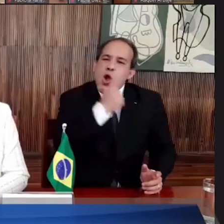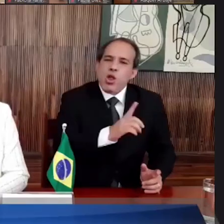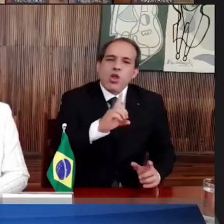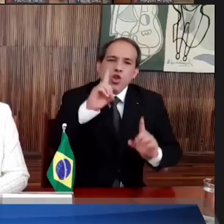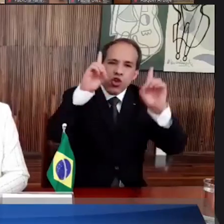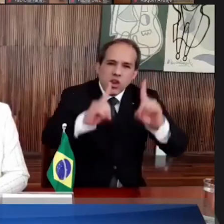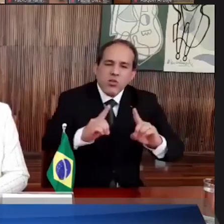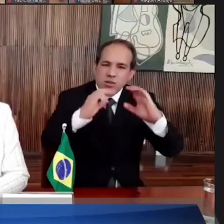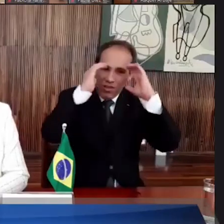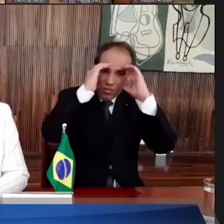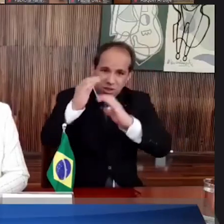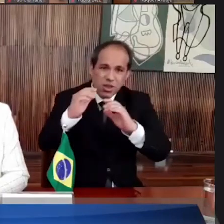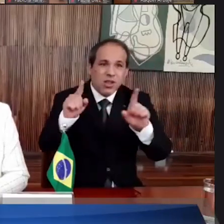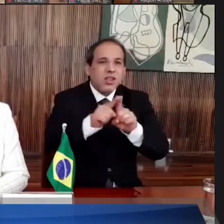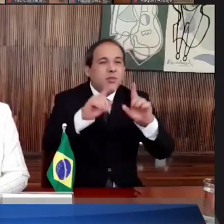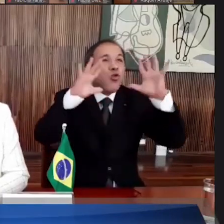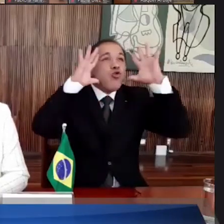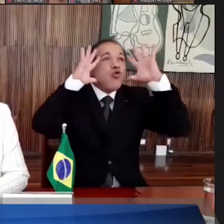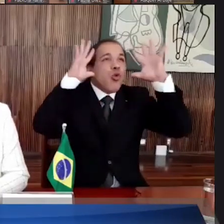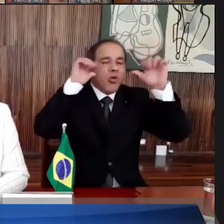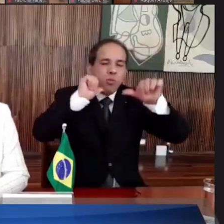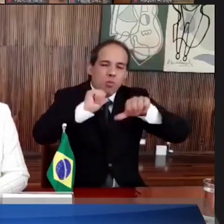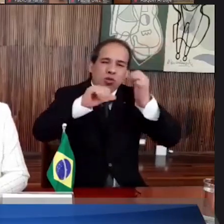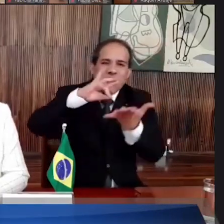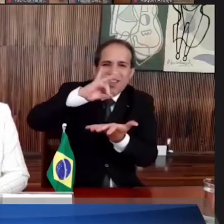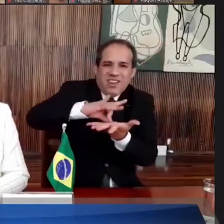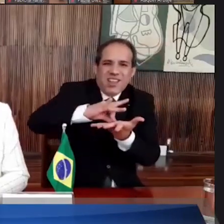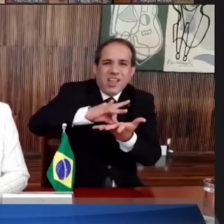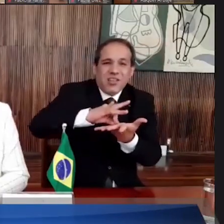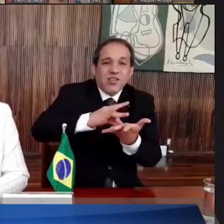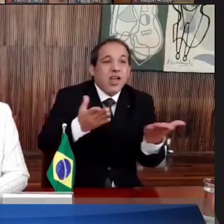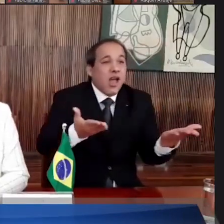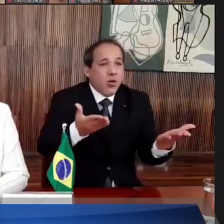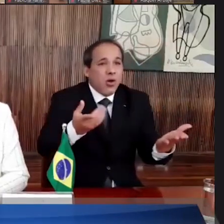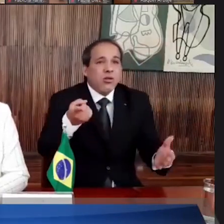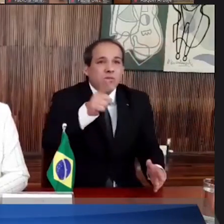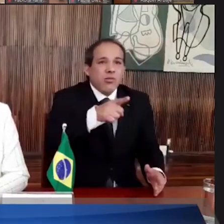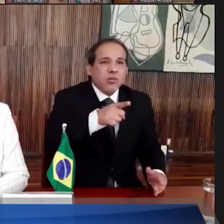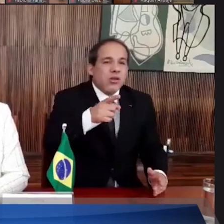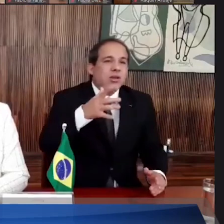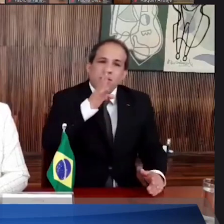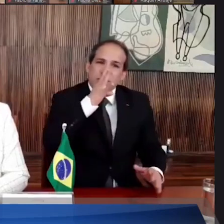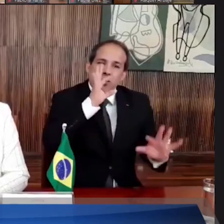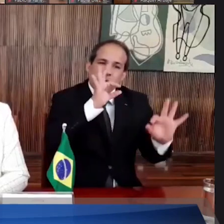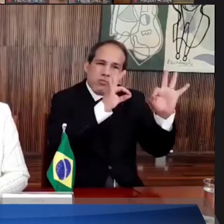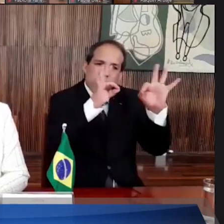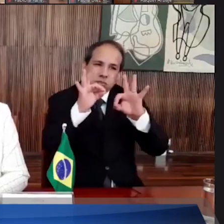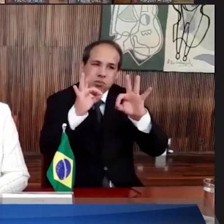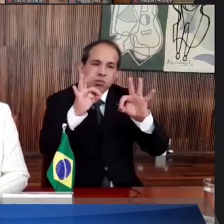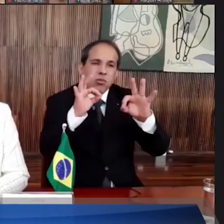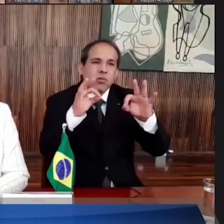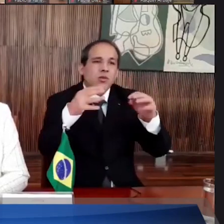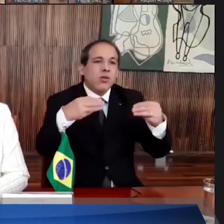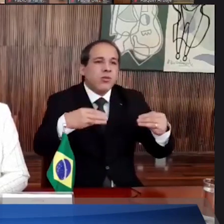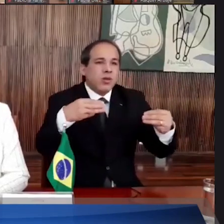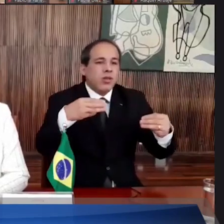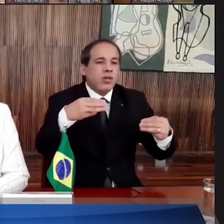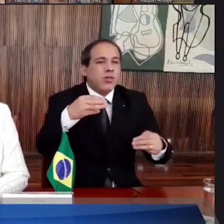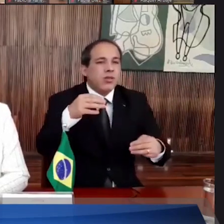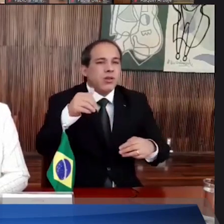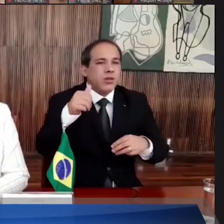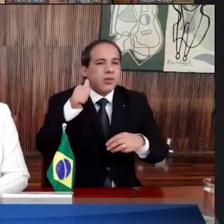direitos respeitados e os seus sonhos realizados. Agora nós assistiremos um vídeo da nossa ministra da